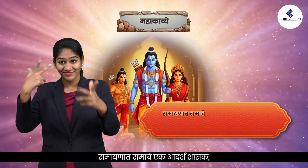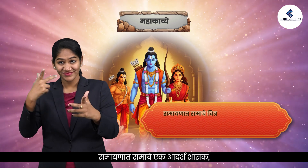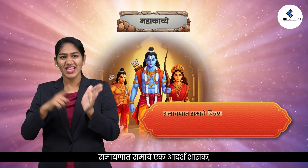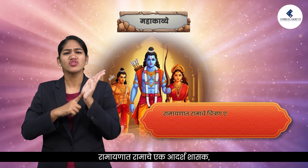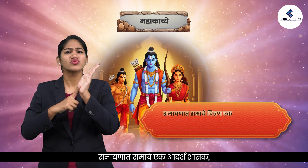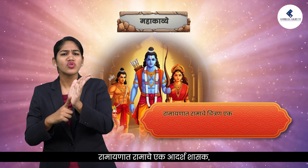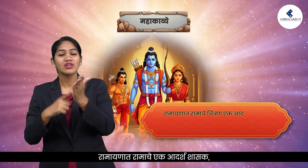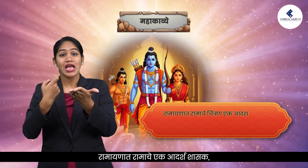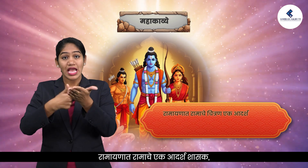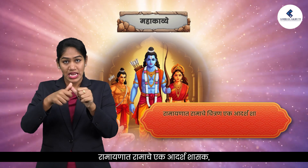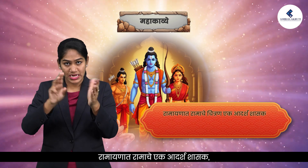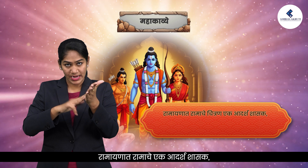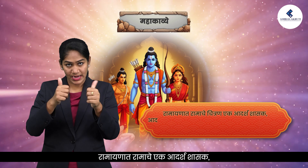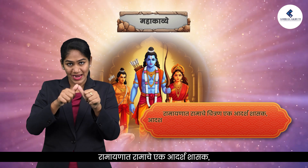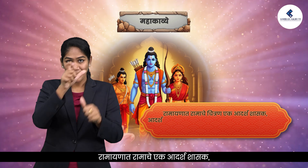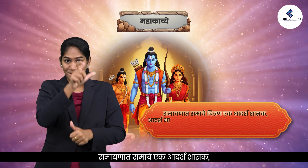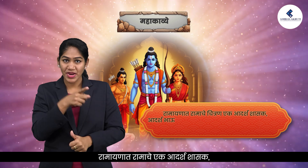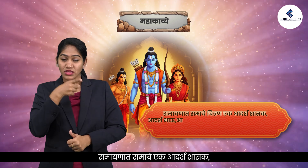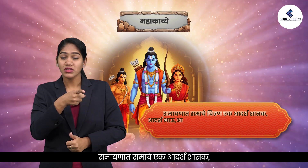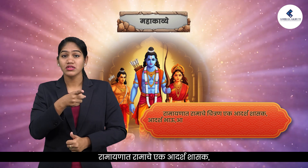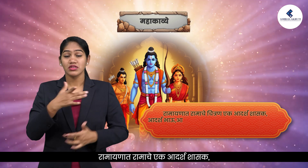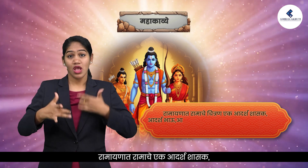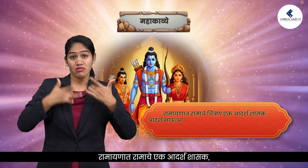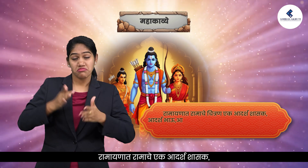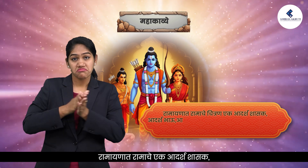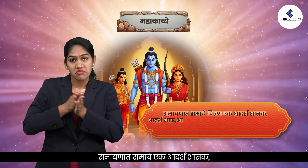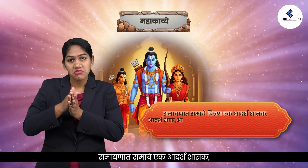रामायणात रामाचे एक आदर्श शासक,